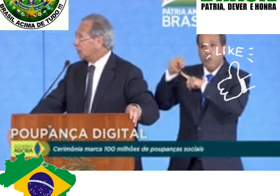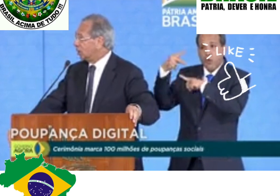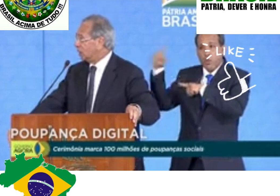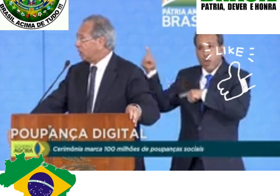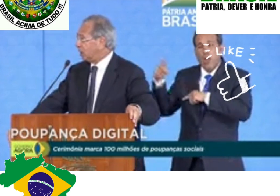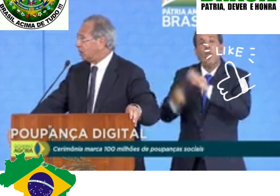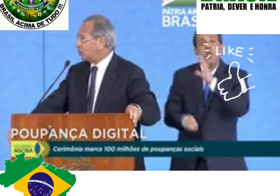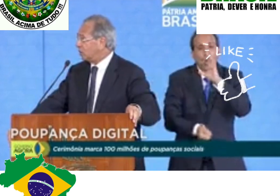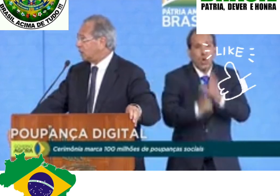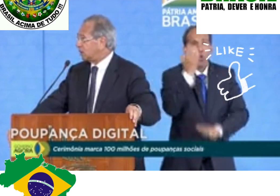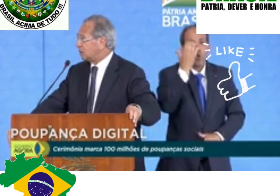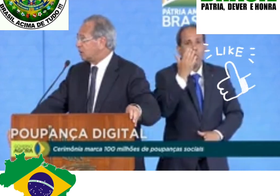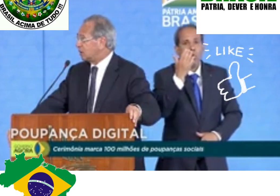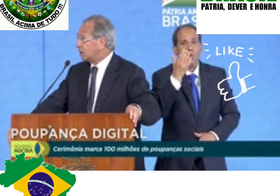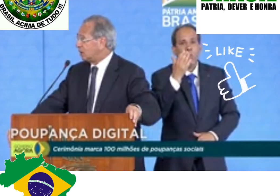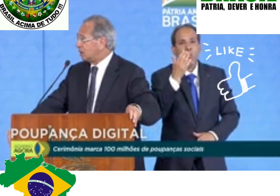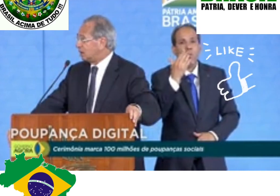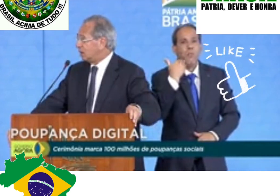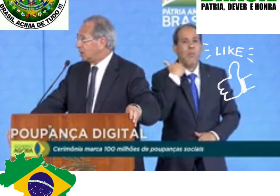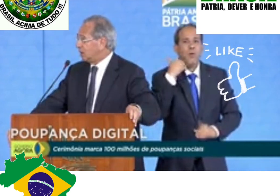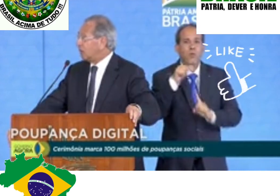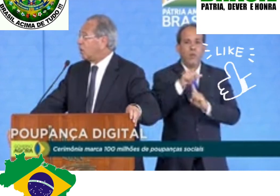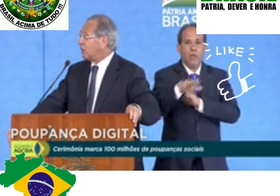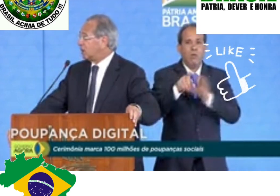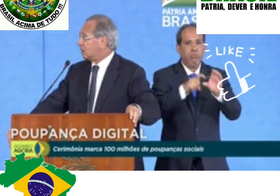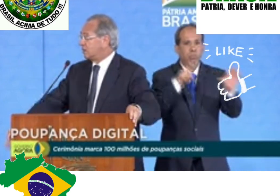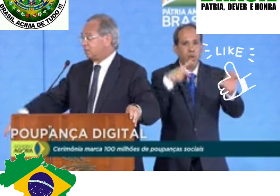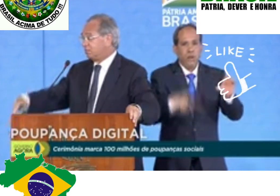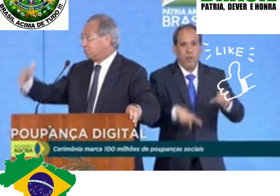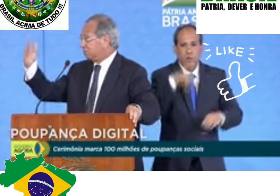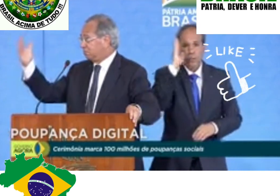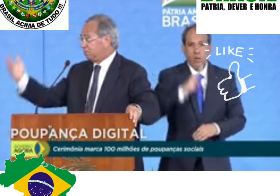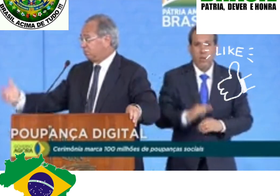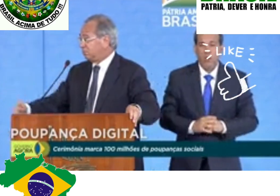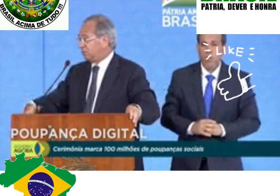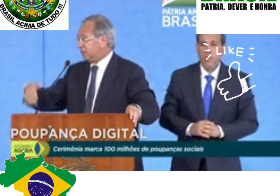Banco Central Independente no Brasil. E agora,